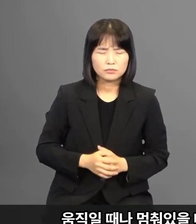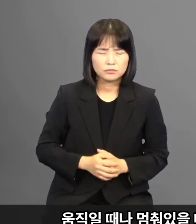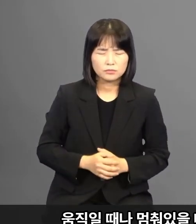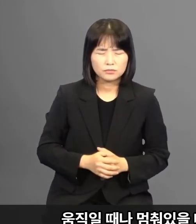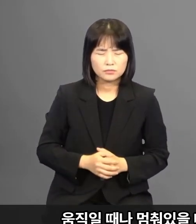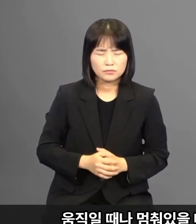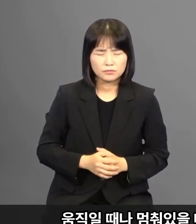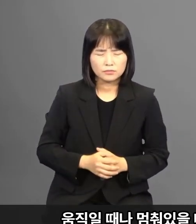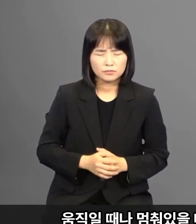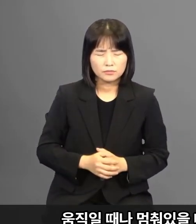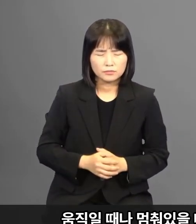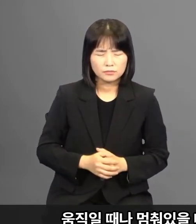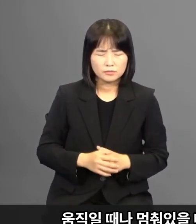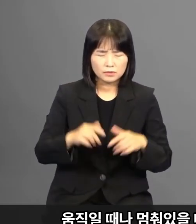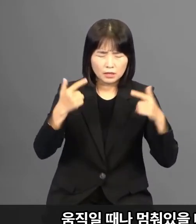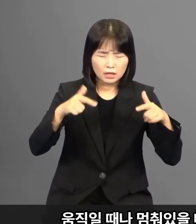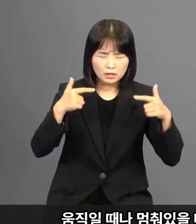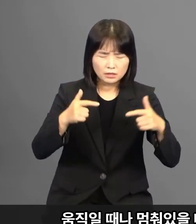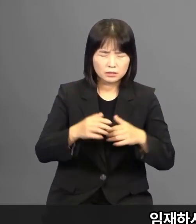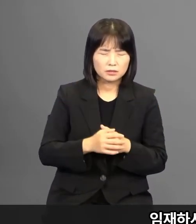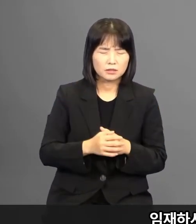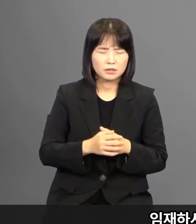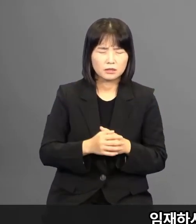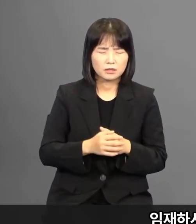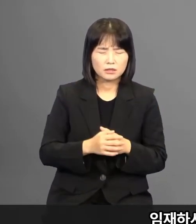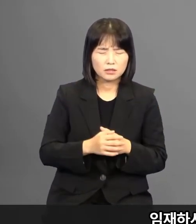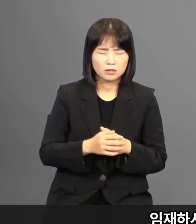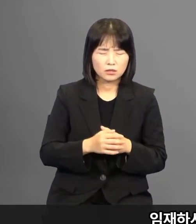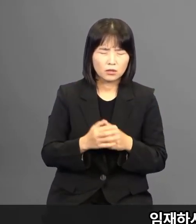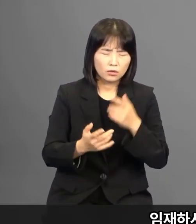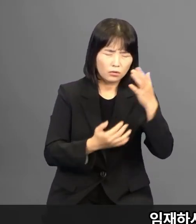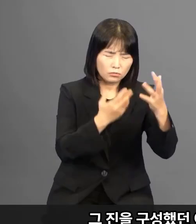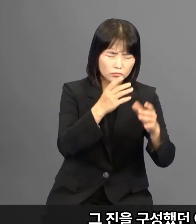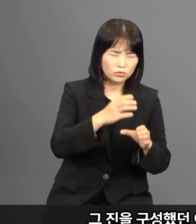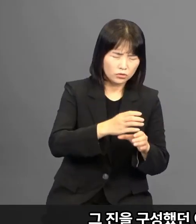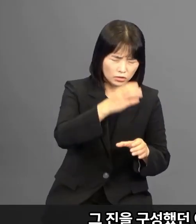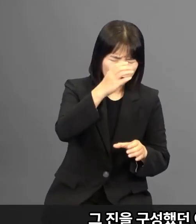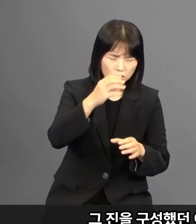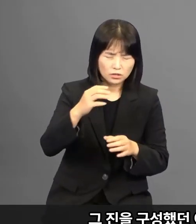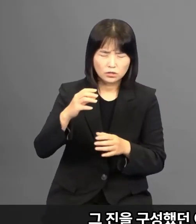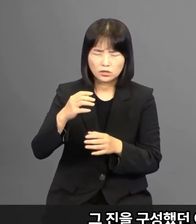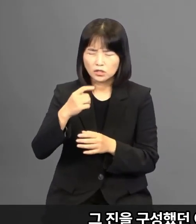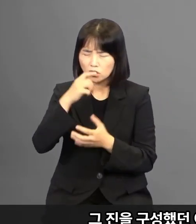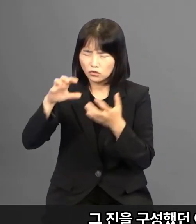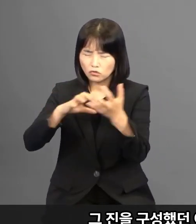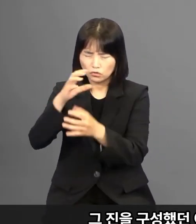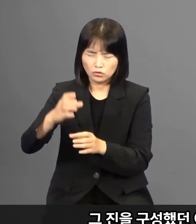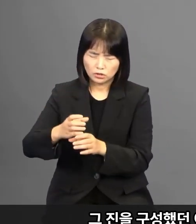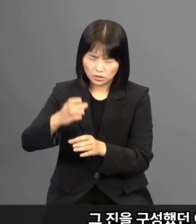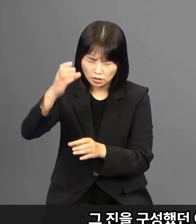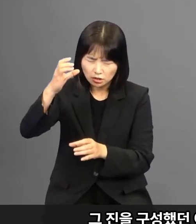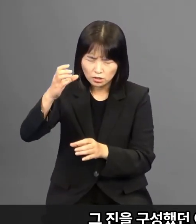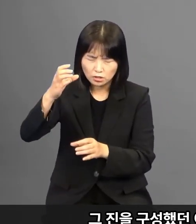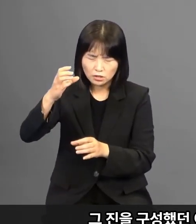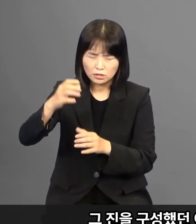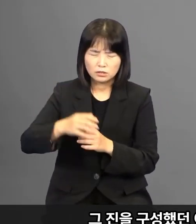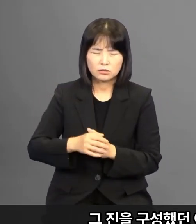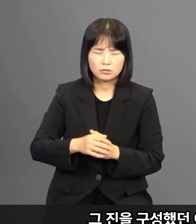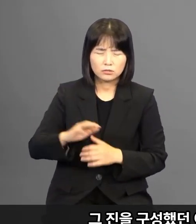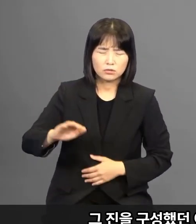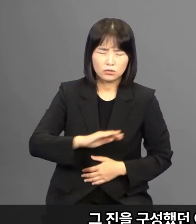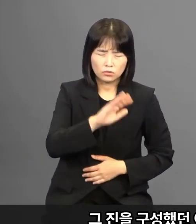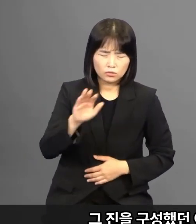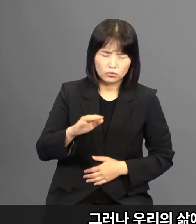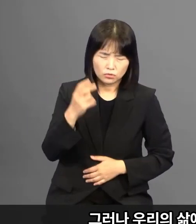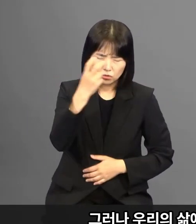항상 불기둥으로 구름고등으로 임재하시는 주님을 바라보며 그 진을 구성했던 이스라엘 백성들의 모습을